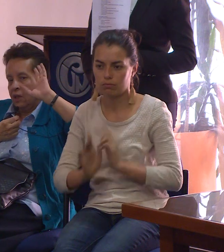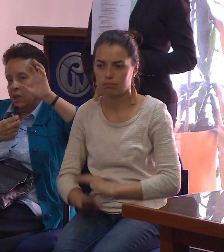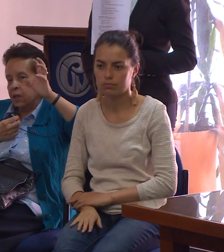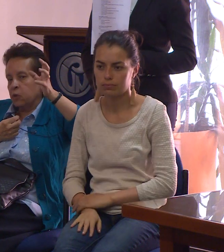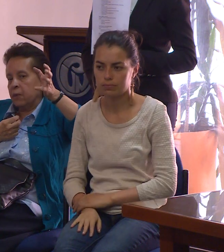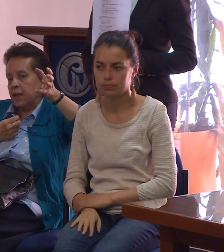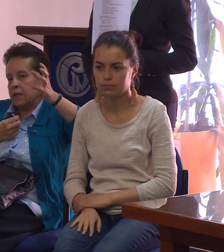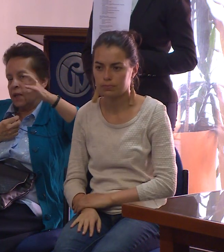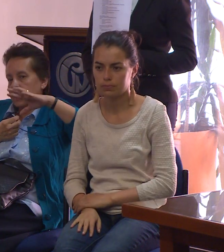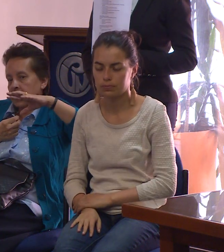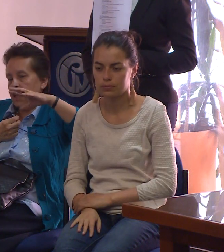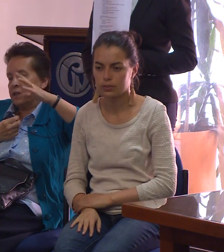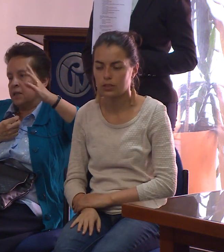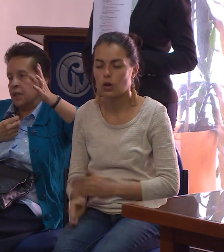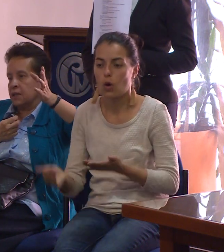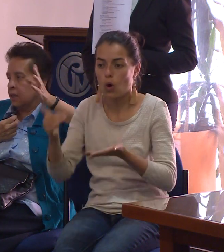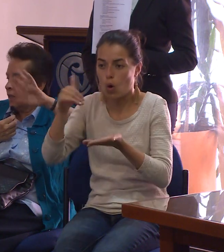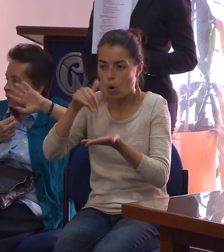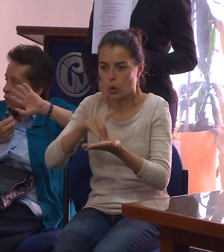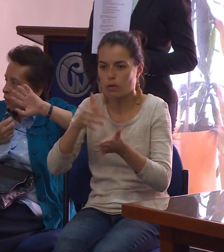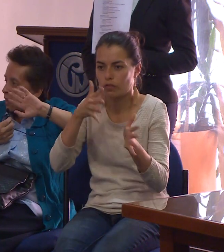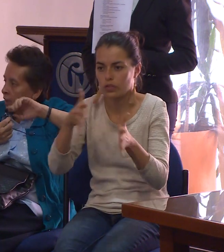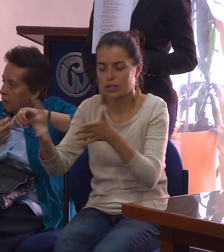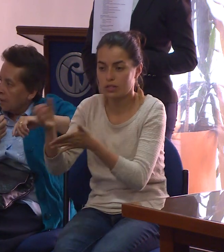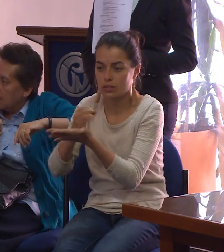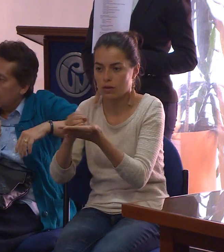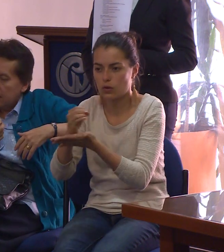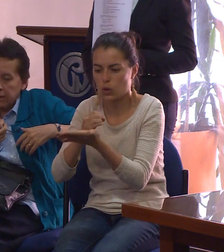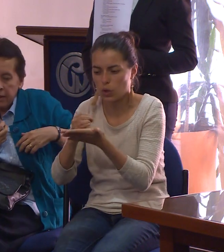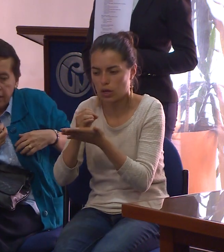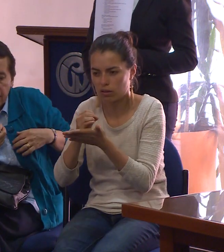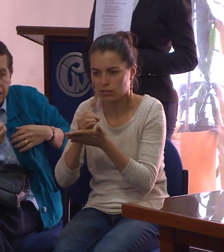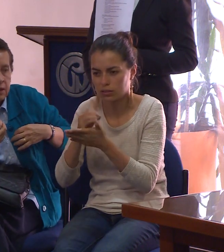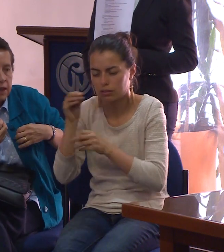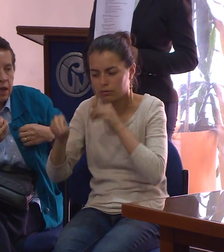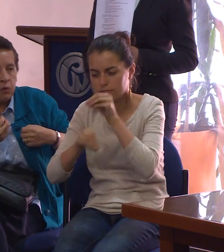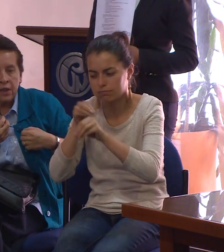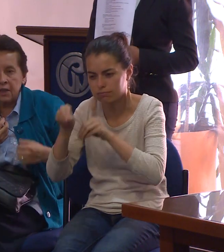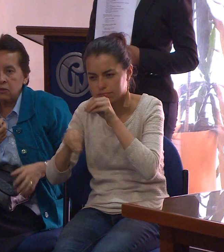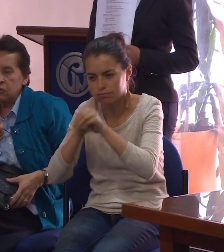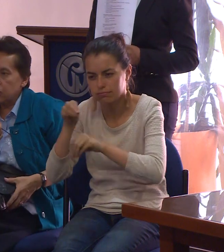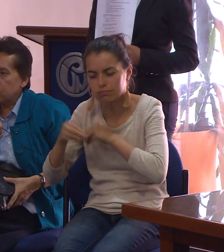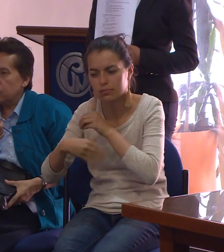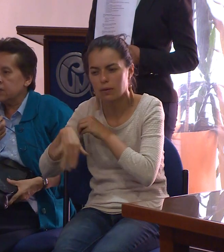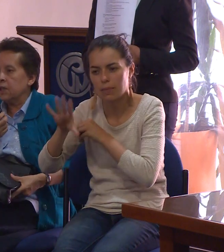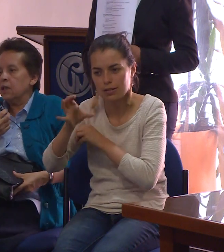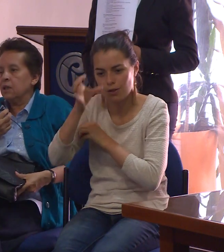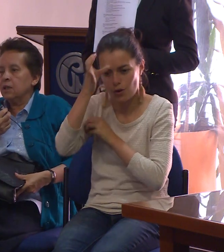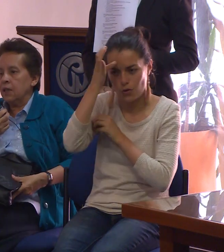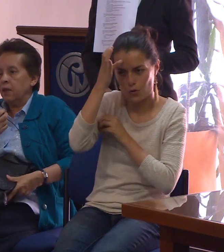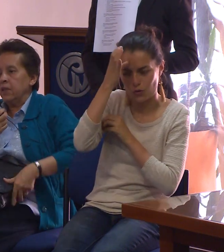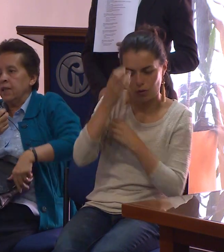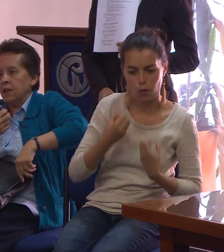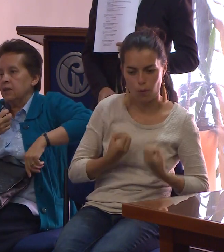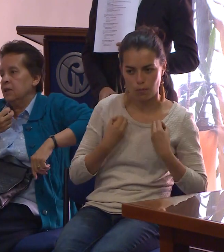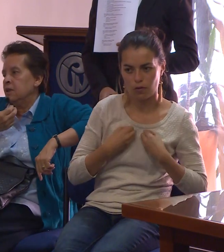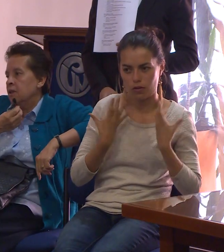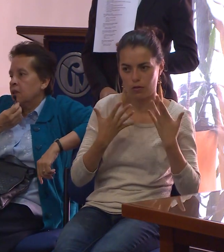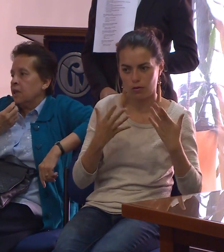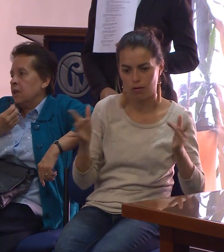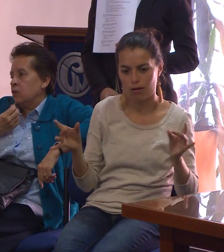¿Sí? Es volver a traer a la enseñanza de la biología, digamos, esas concepciones de la